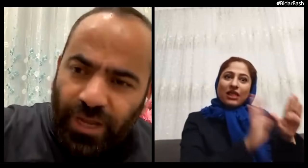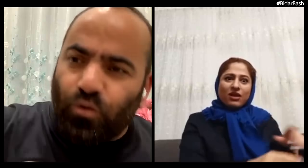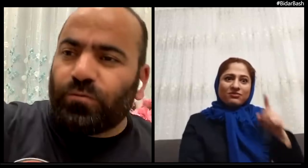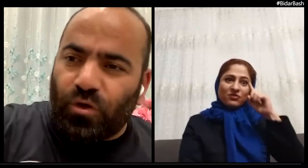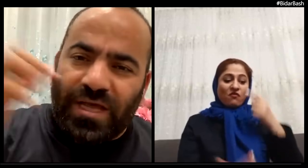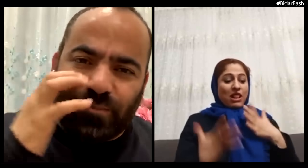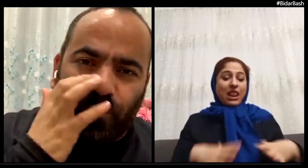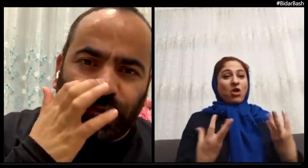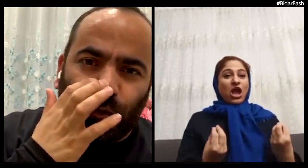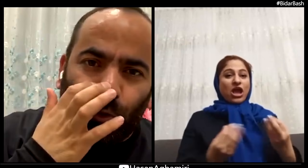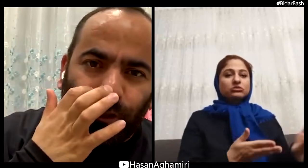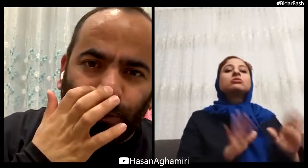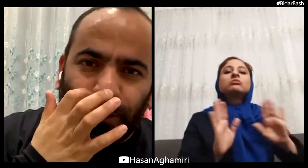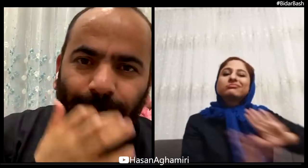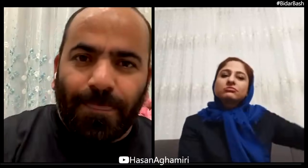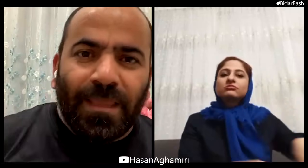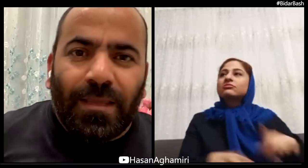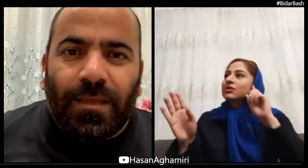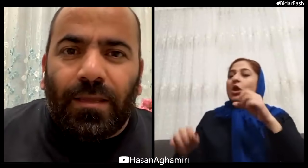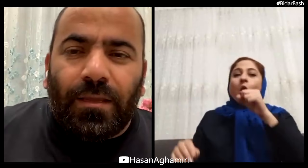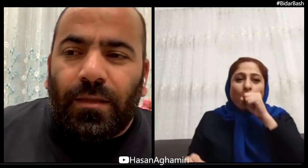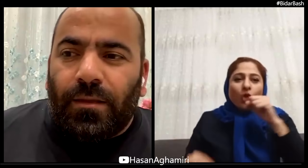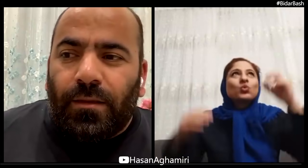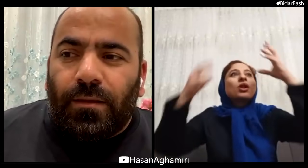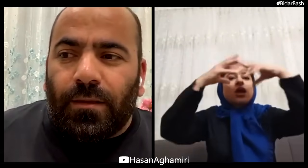تو بادکنک و با اسباب بازی و خوراکی.